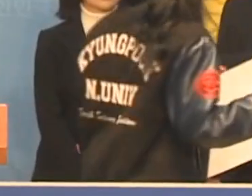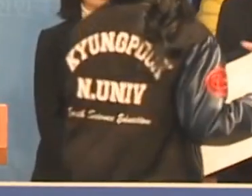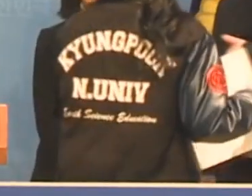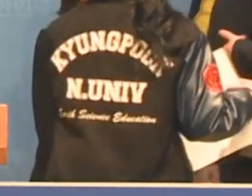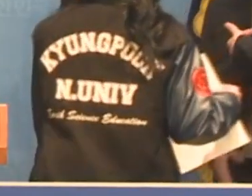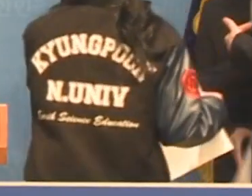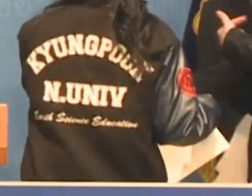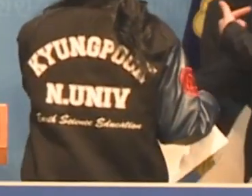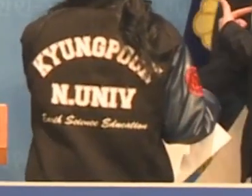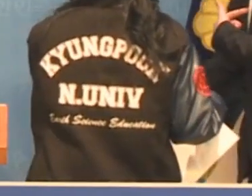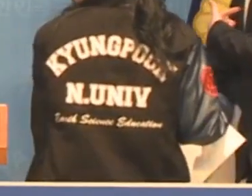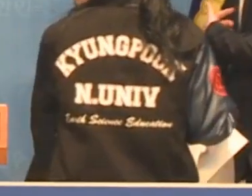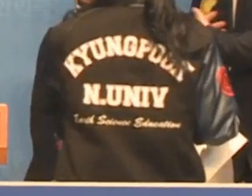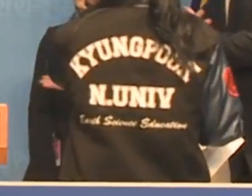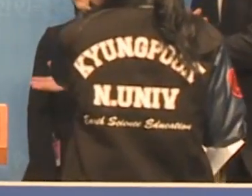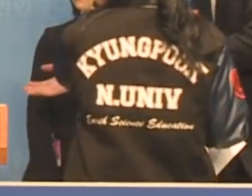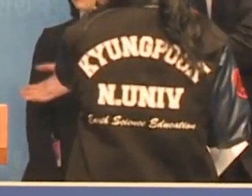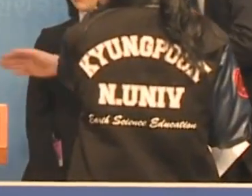피켓 하나, 피켓 여기.